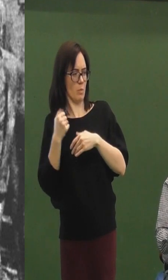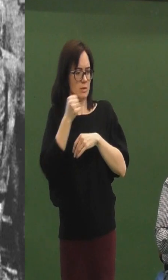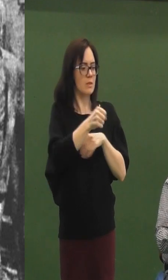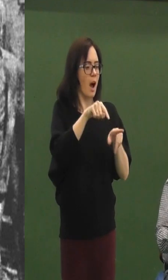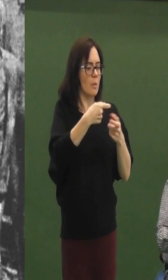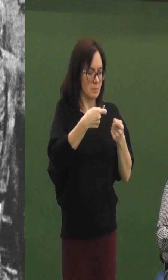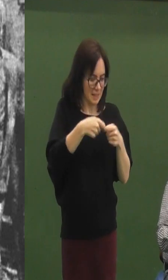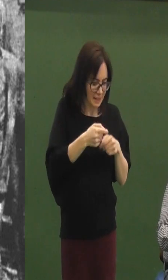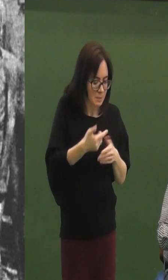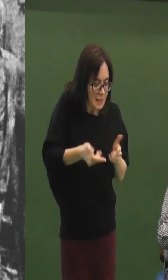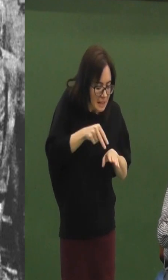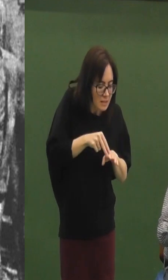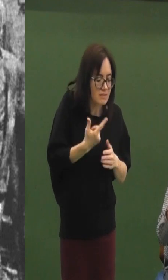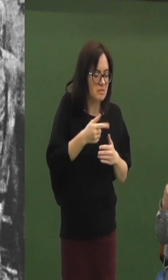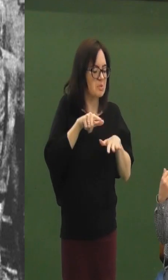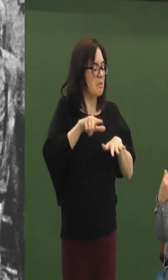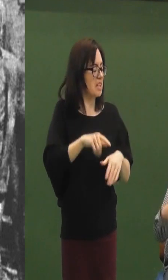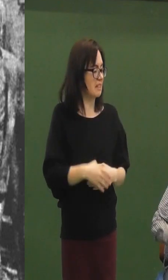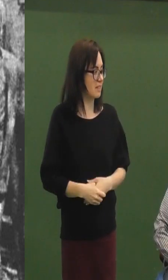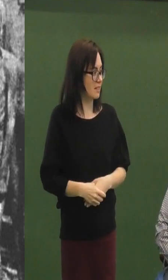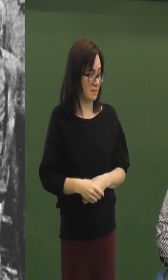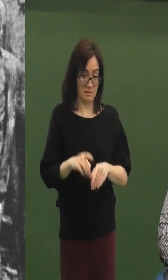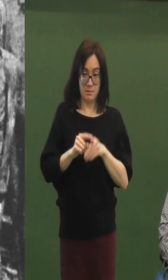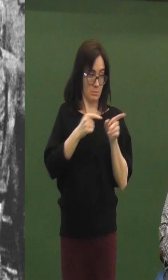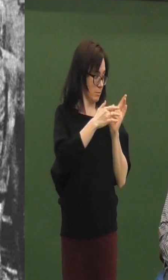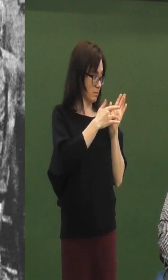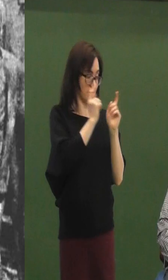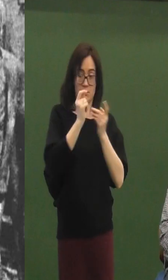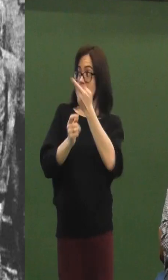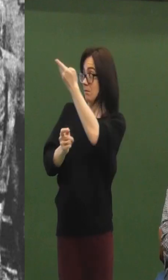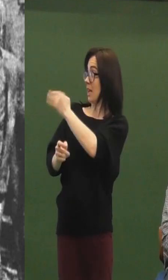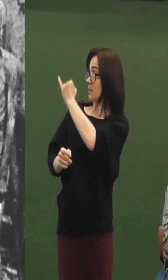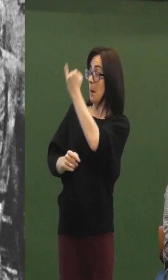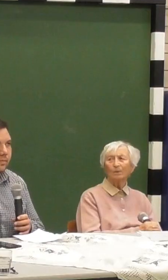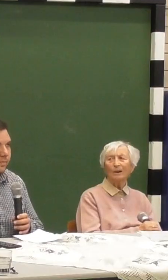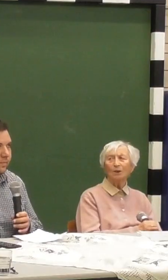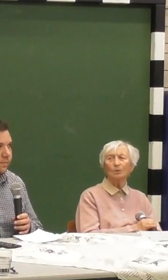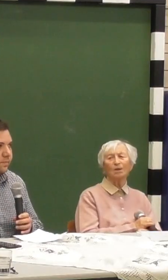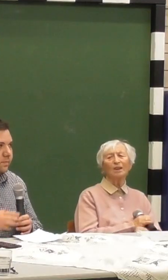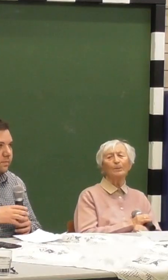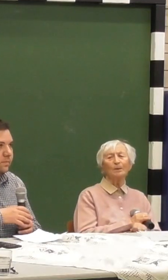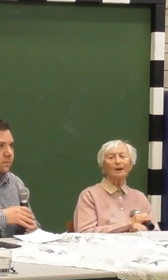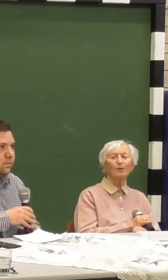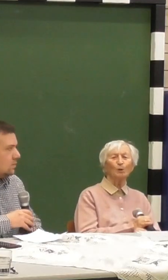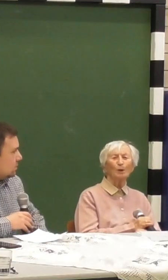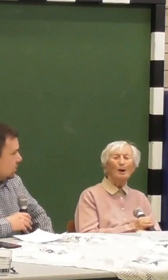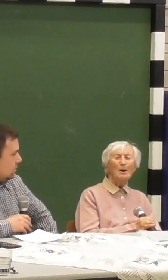kerültünk. Ilyen somány emberek voltak, mint a képen látható. Hát mert a képen